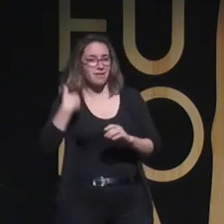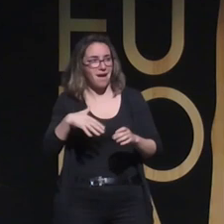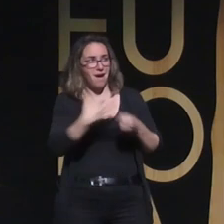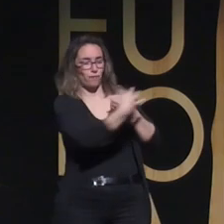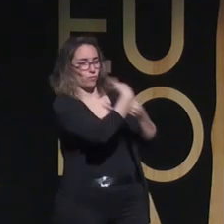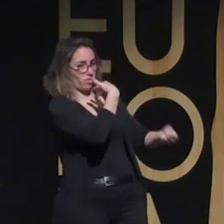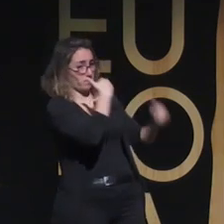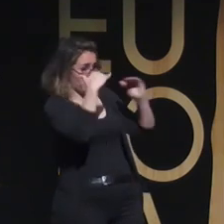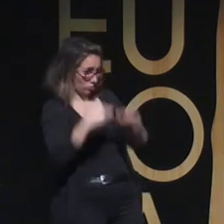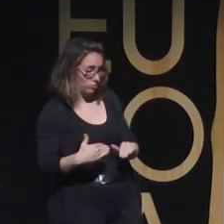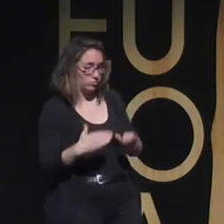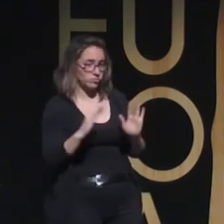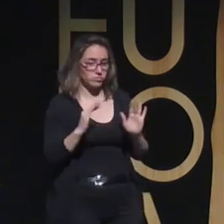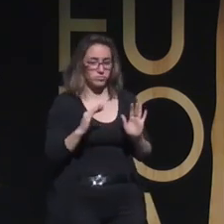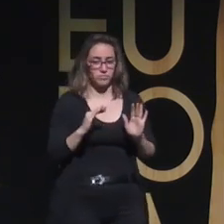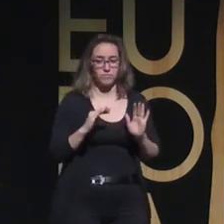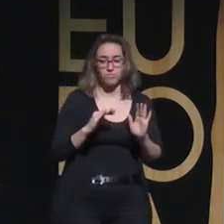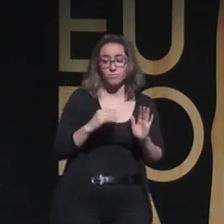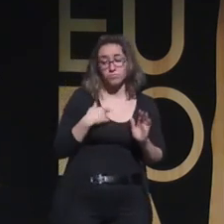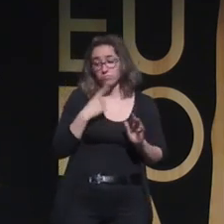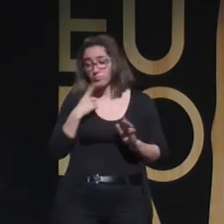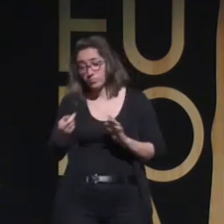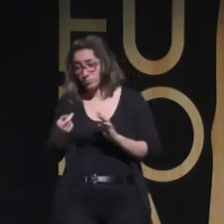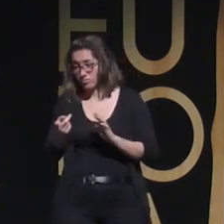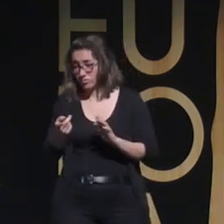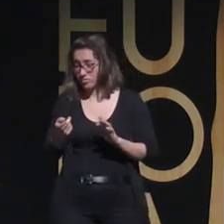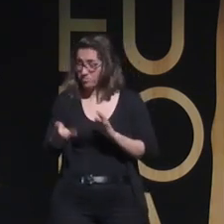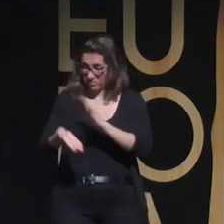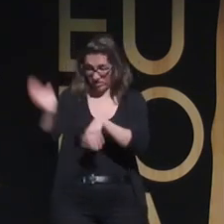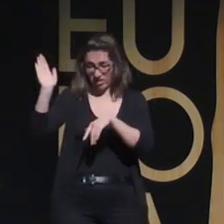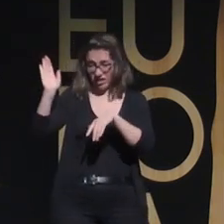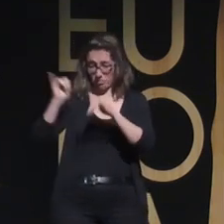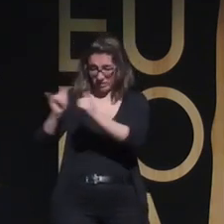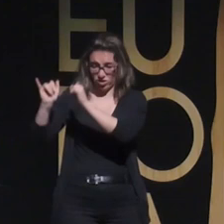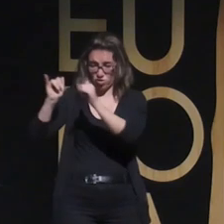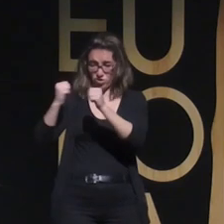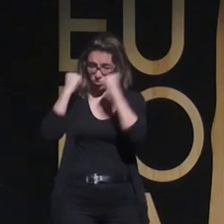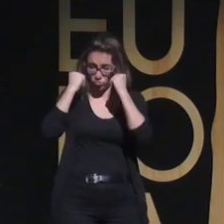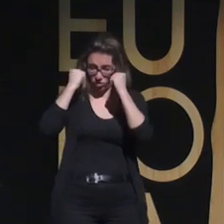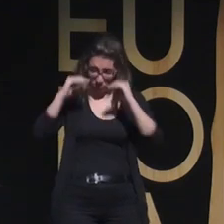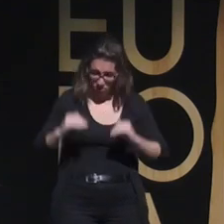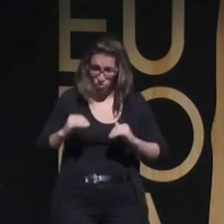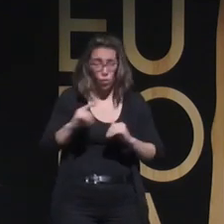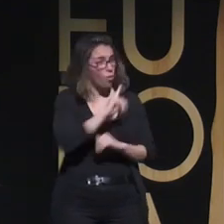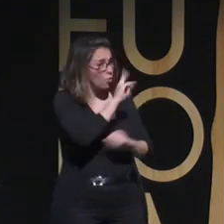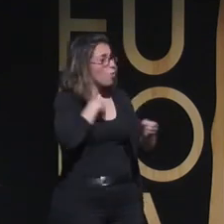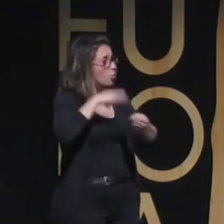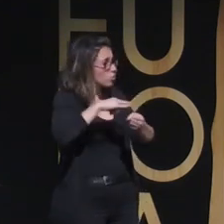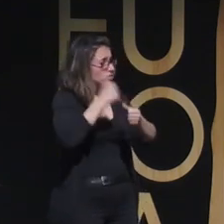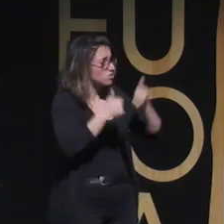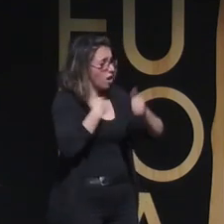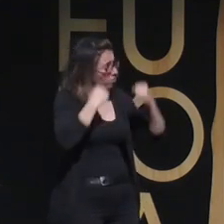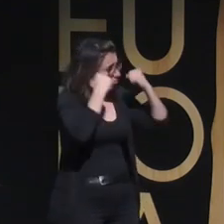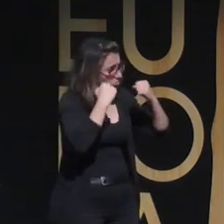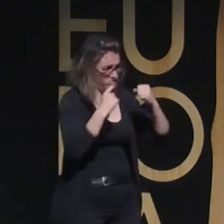otro, ¿vale? Cuando nos sale y nos dice, ¿qué, hijo, no vas a salir a dar una vuelta? Deja de estudiar tanto y vete a dar una vuelta, ¿no? No, tengo examen el lunes, tengo que aprobar,